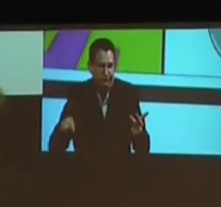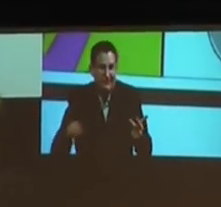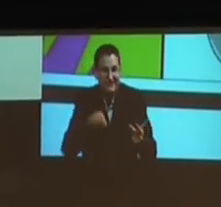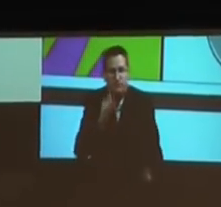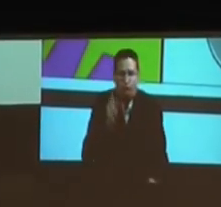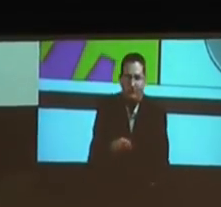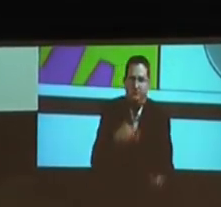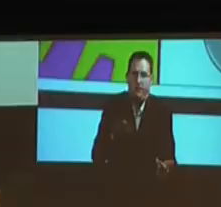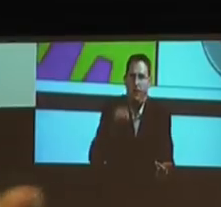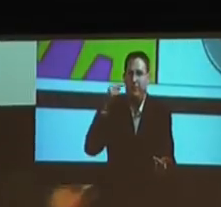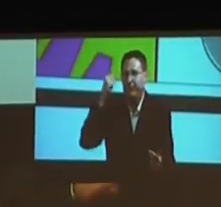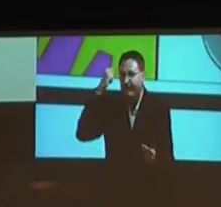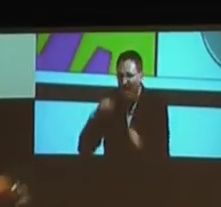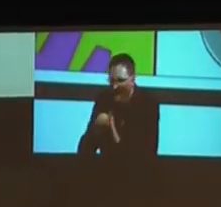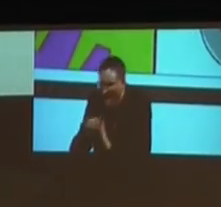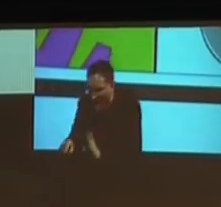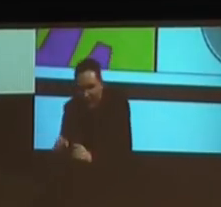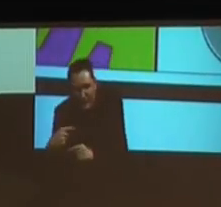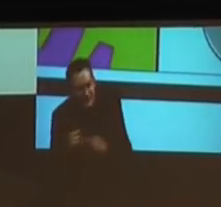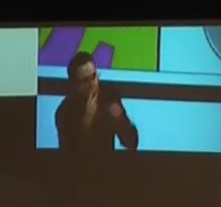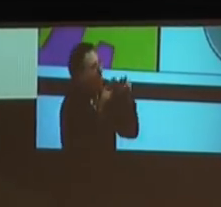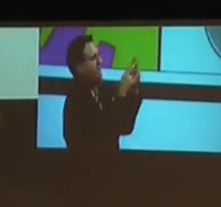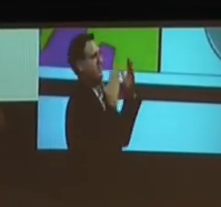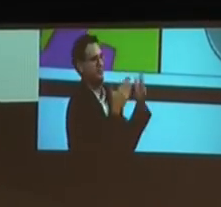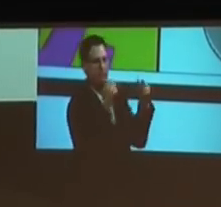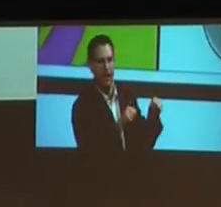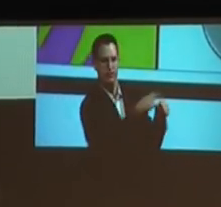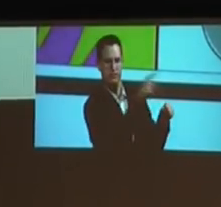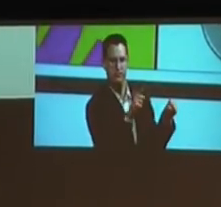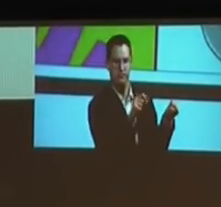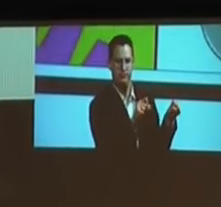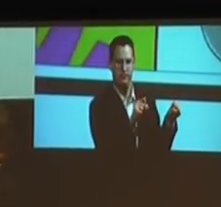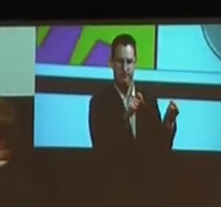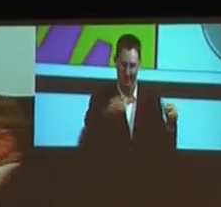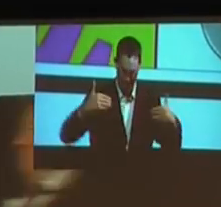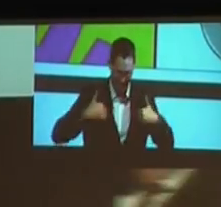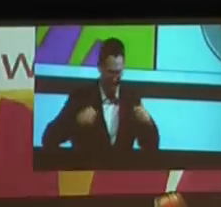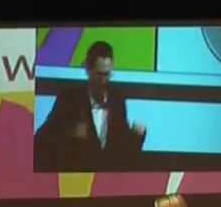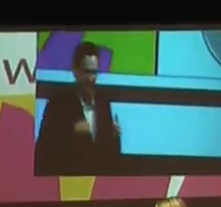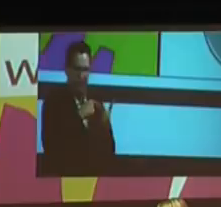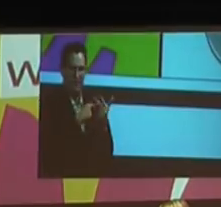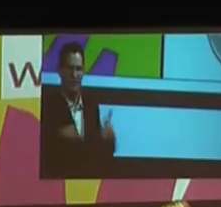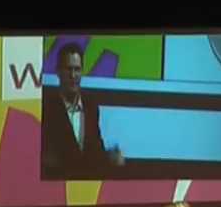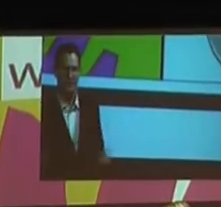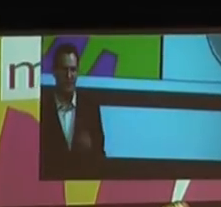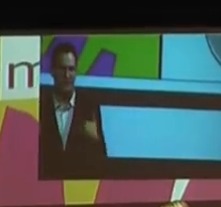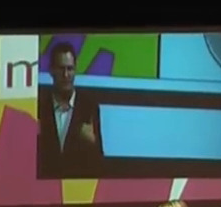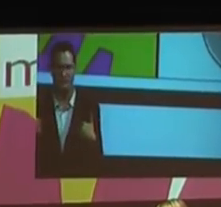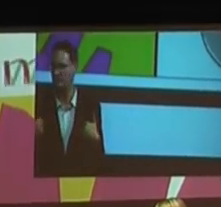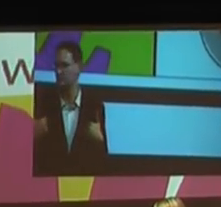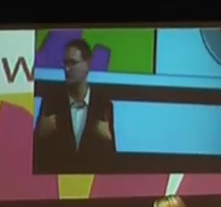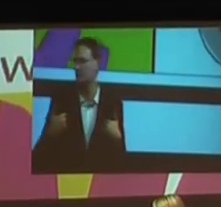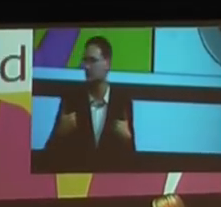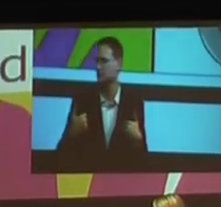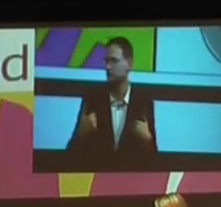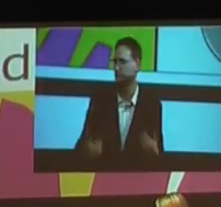was. Ich denke, man muss einfach positiv an die Sachen rangehen. Und ich glaube, dass wenn man nicht immer darüber klagt, dass man ja in seinem